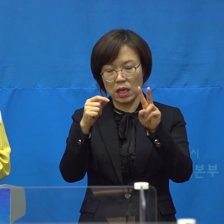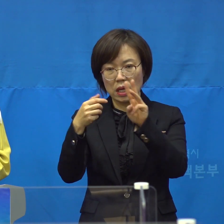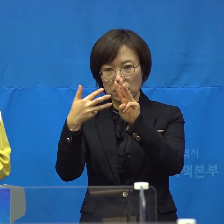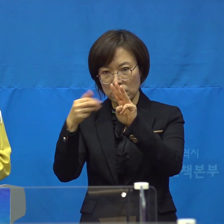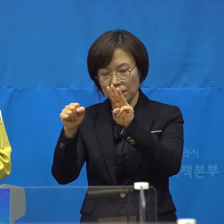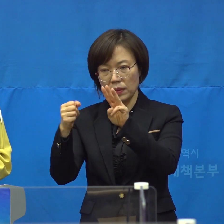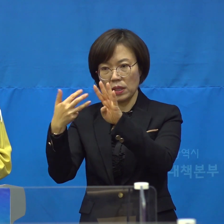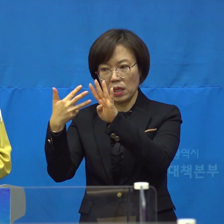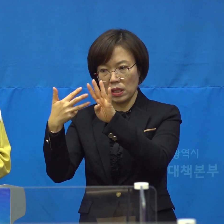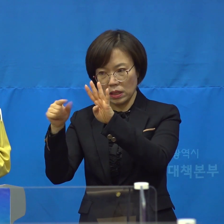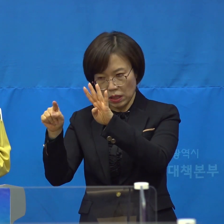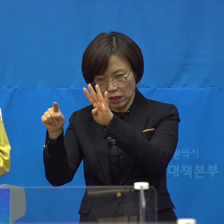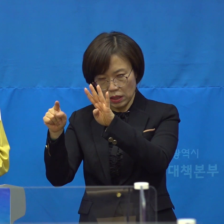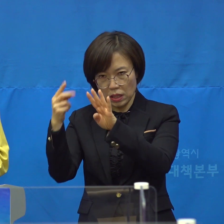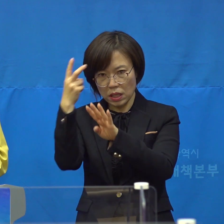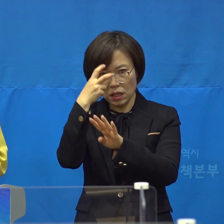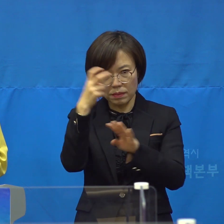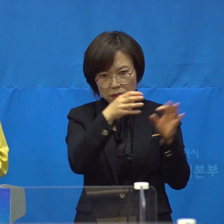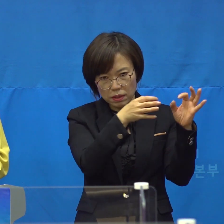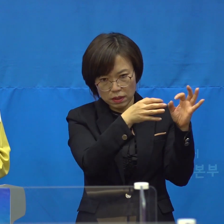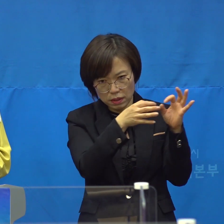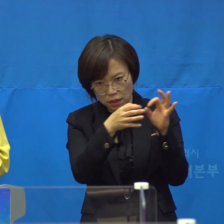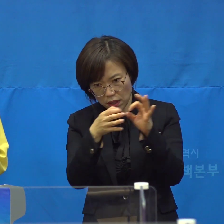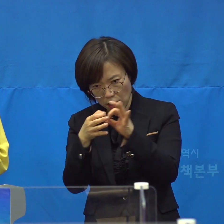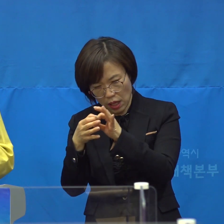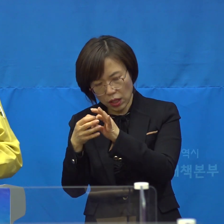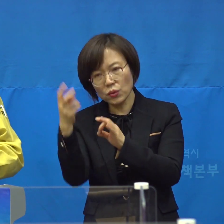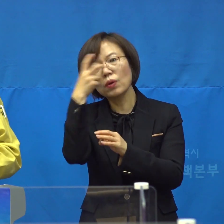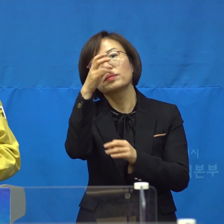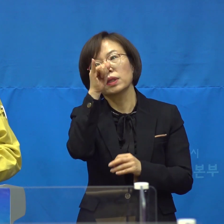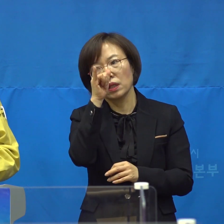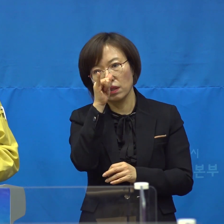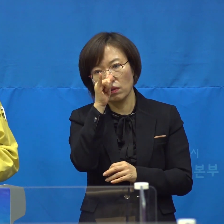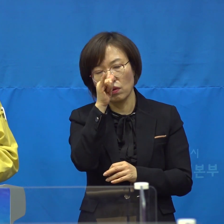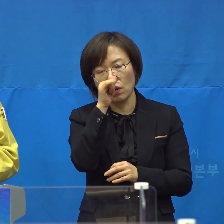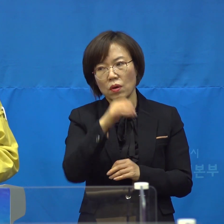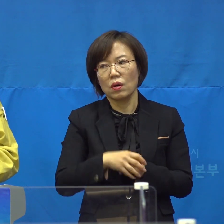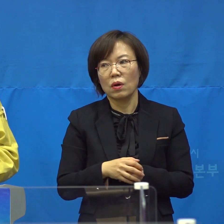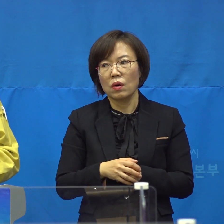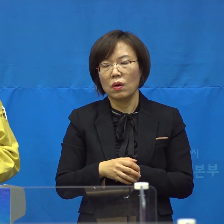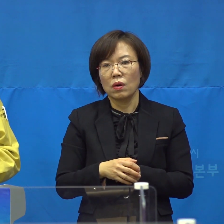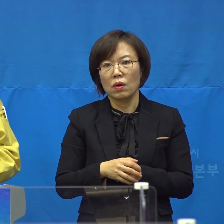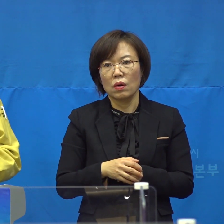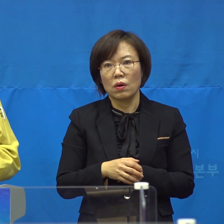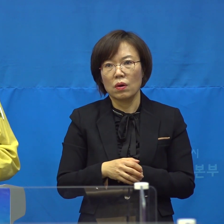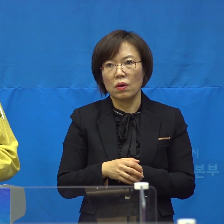검사, 4차 검사를 지속적으로 받으면서